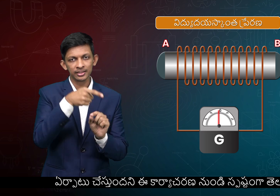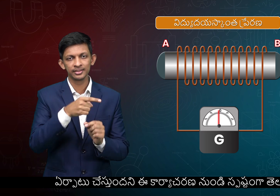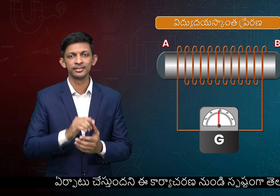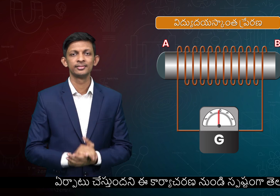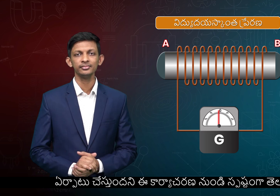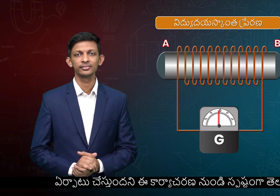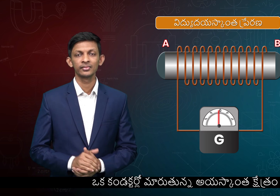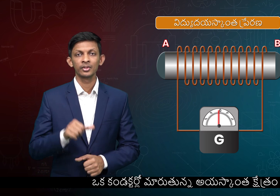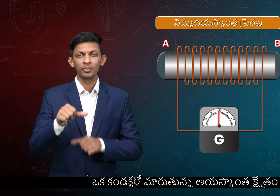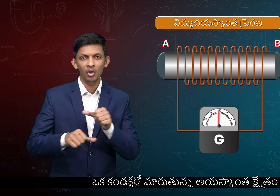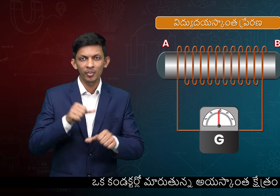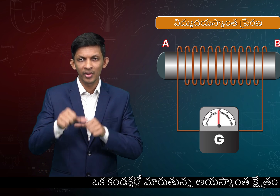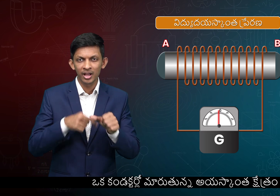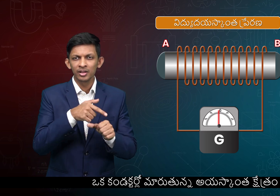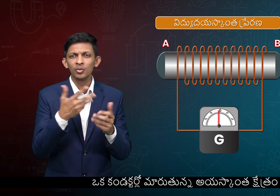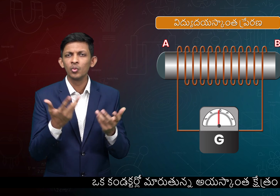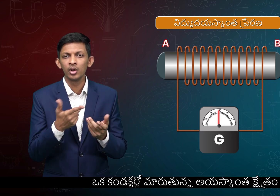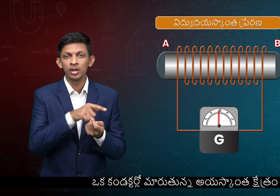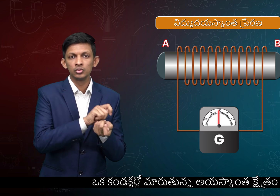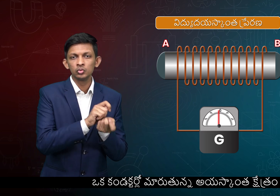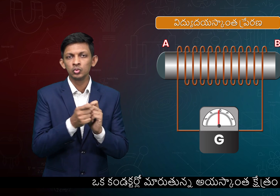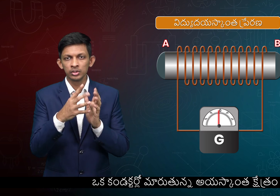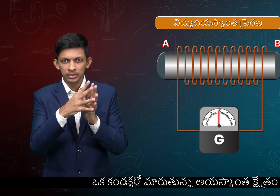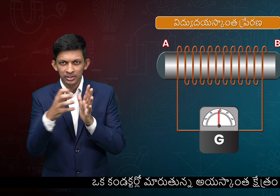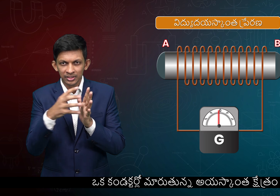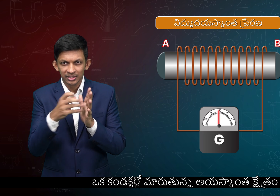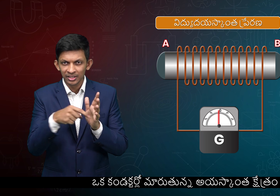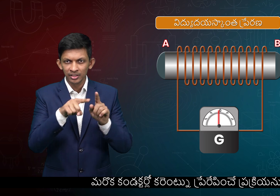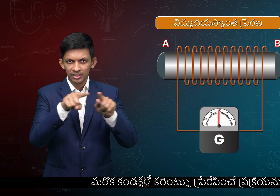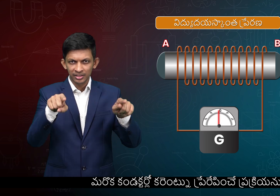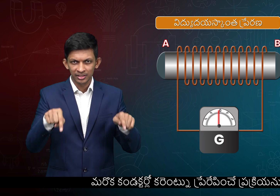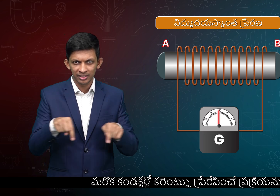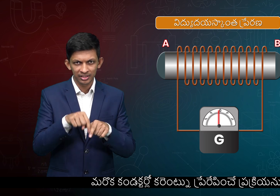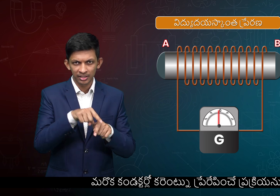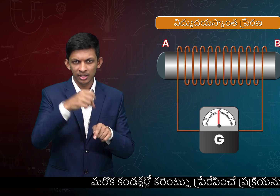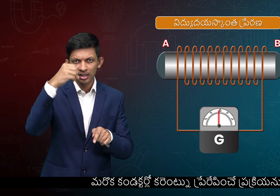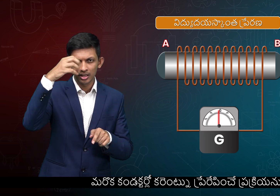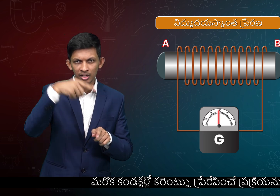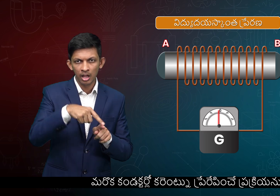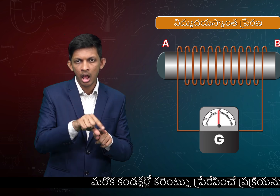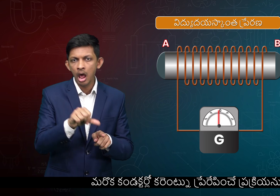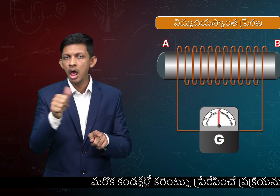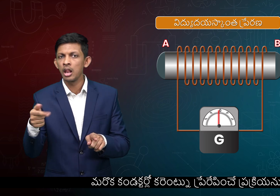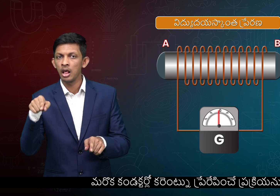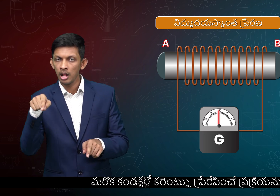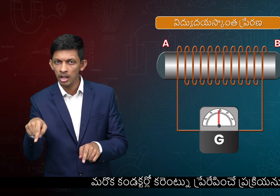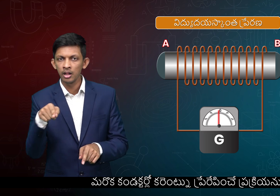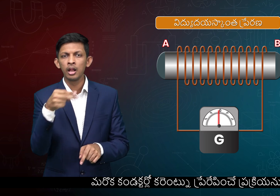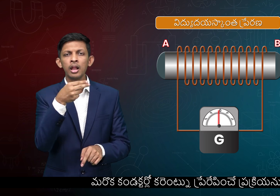తెలుస్తుంది. ఒక కండక్టర్లో మారుతున్న అయస్కాంత క్షేత్రం మరొక కండక్టర్లో కరెంటును ప్రేరేపించే ప్రక్రియను